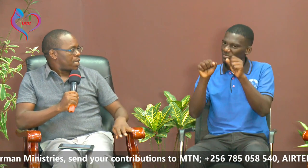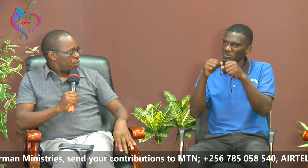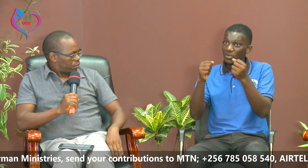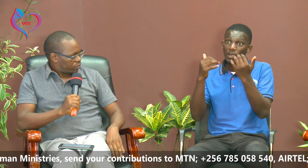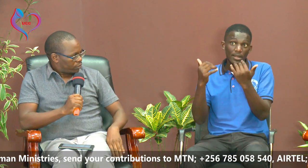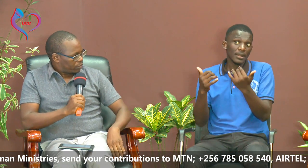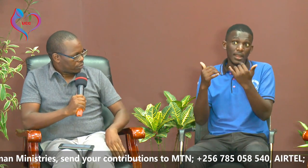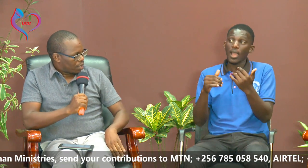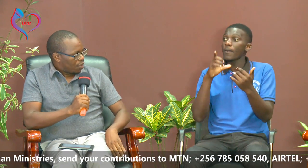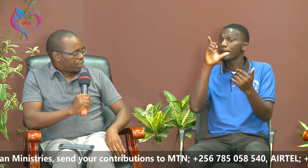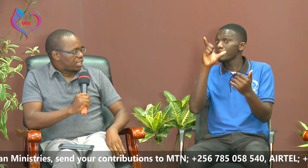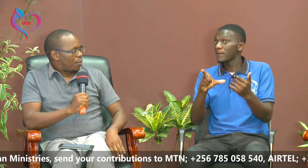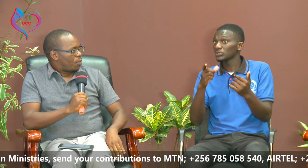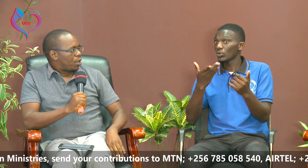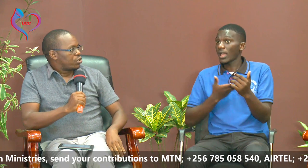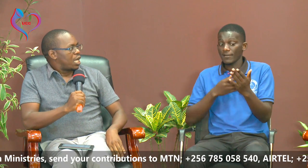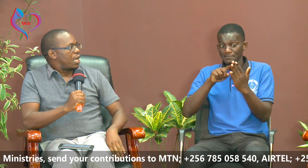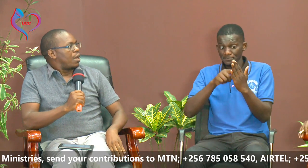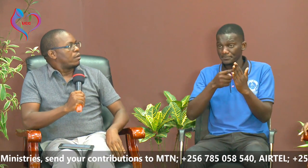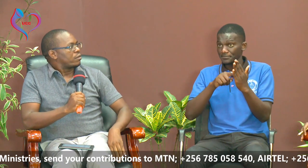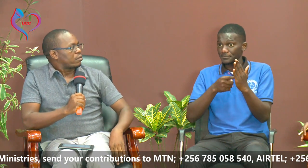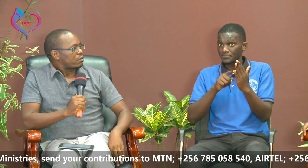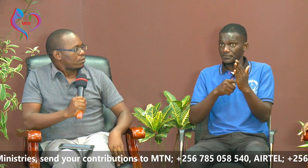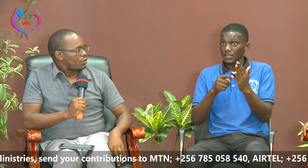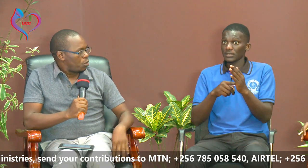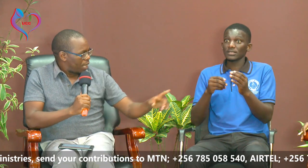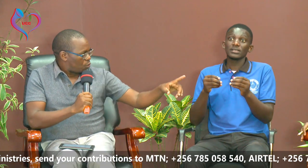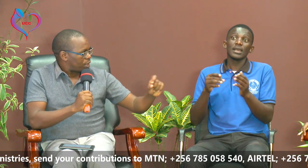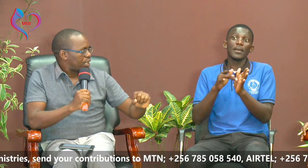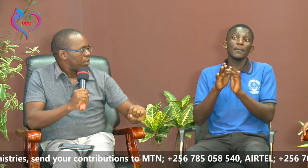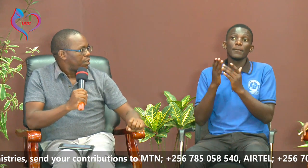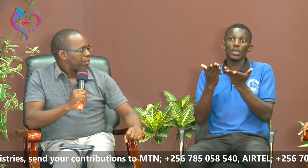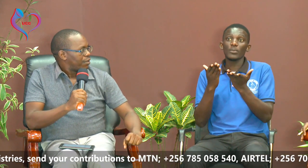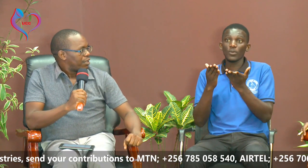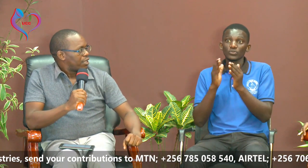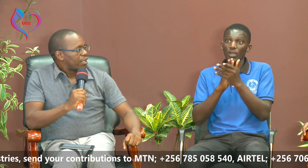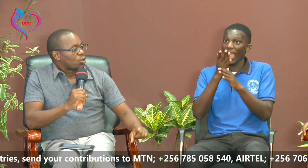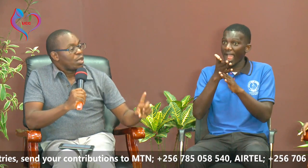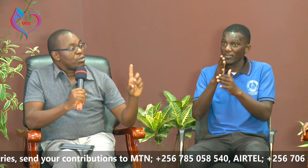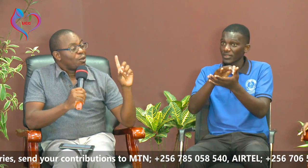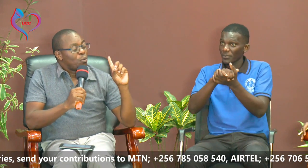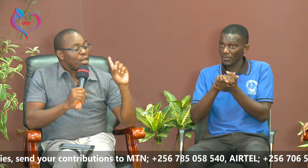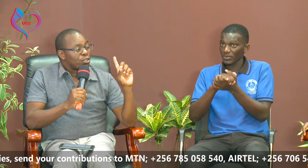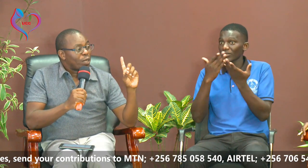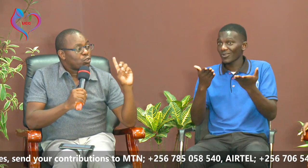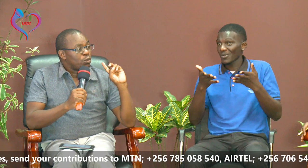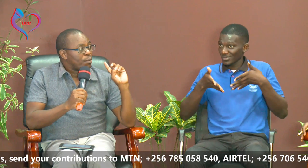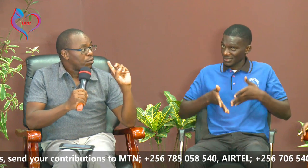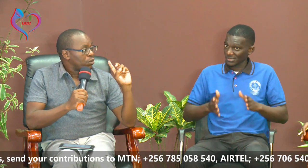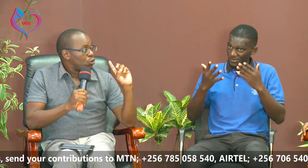bible for example mala kuzala oba mala kuwasa nga tuwayebuza ku manyo te wajitunulamu ngo